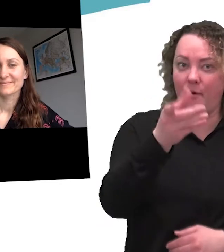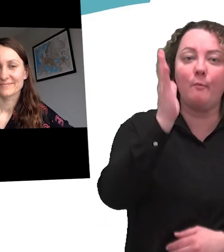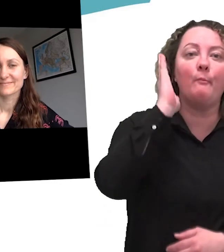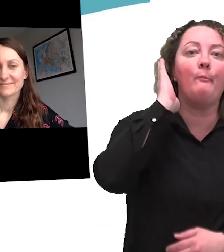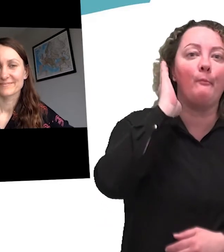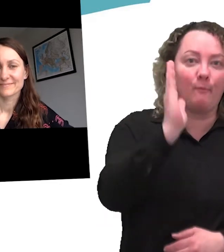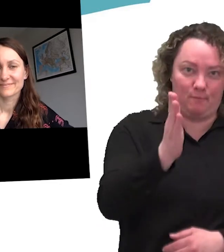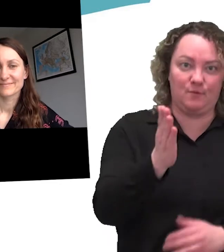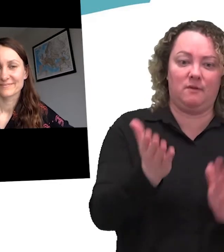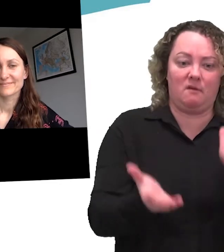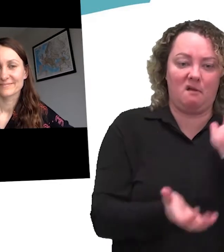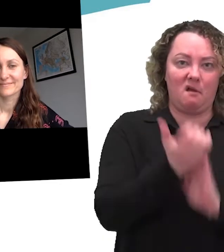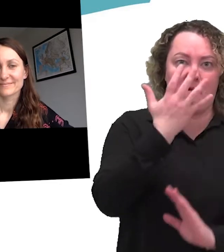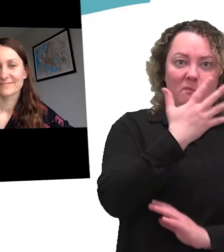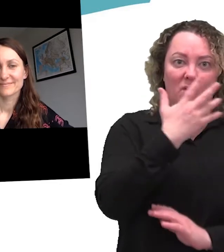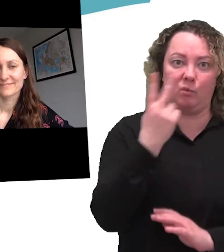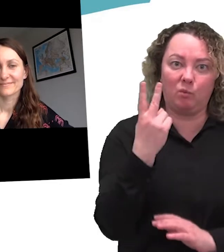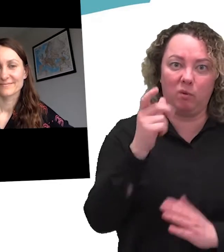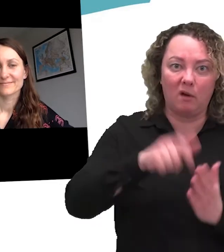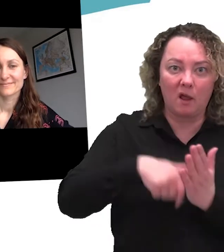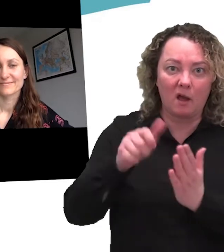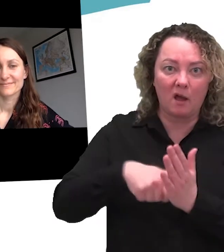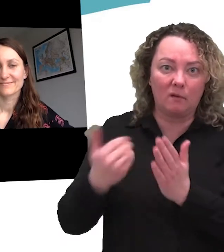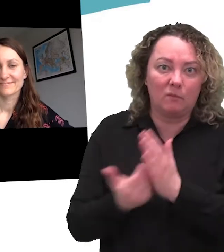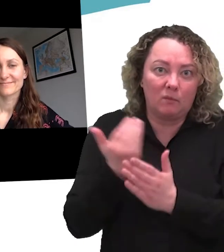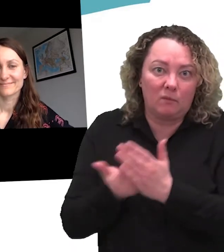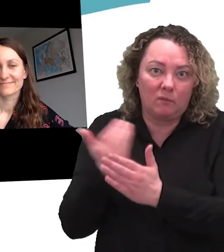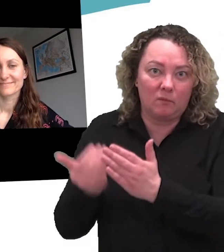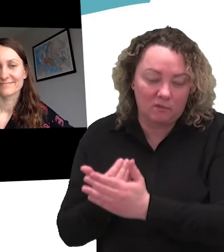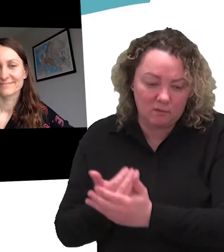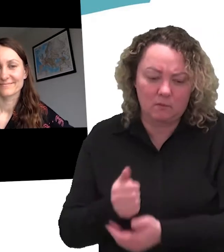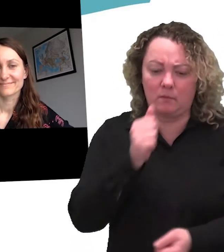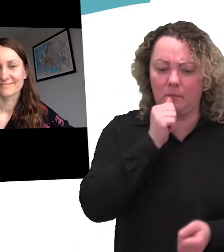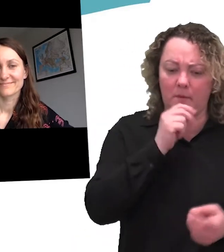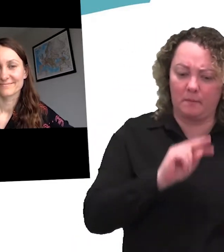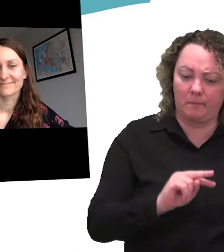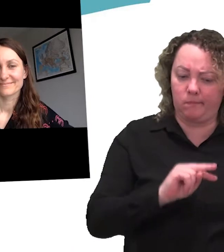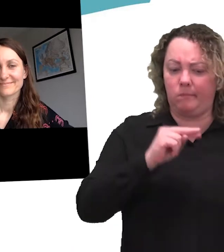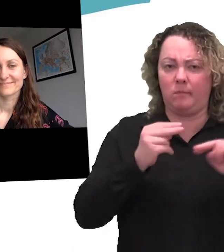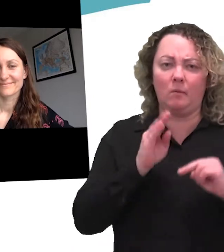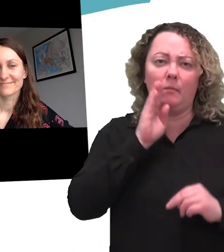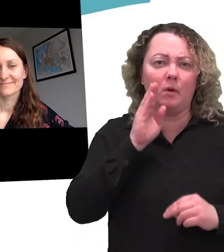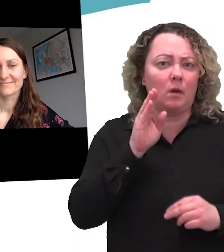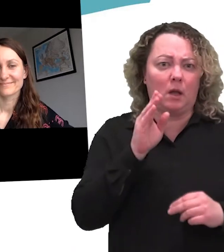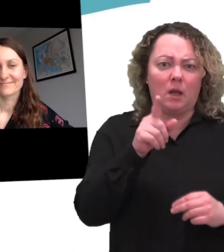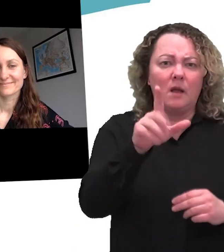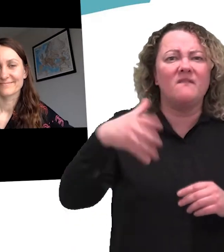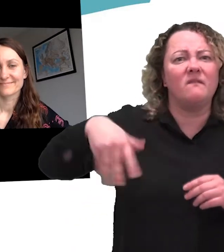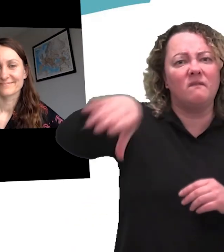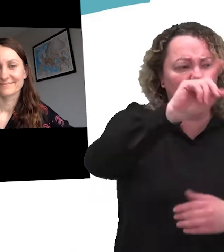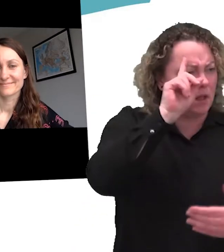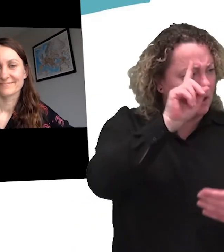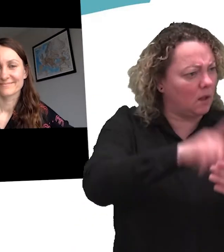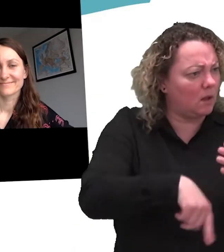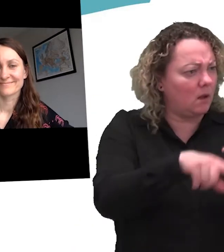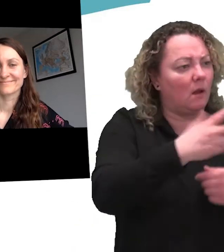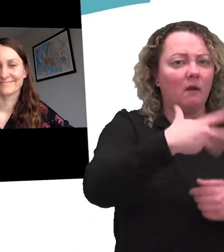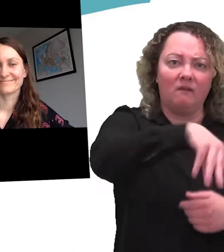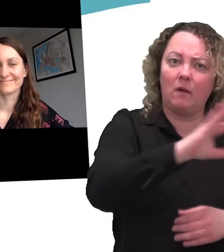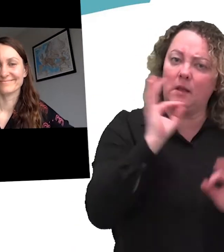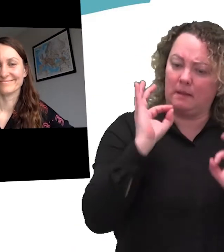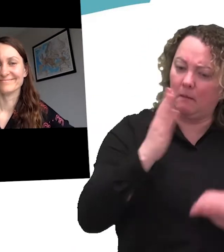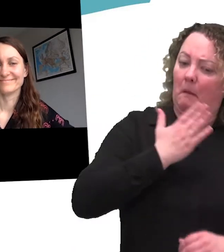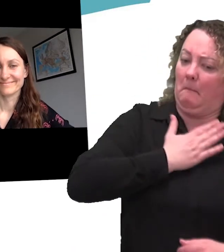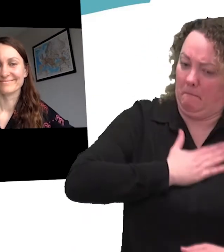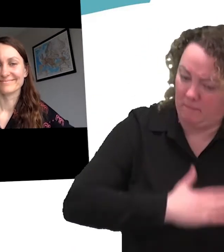pusė iš jų, nes nereikia turėti lūkesčio, kad visi patiks, nes tas lūkestis negerai, galbūt pirmas, kurį gaminsim visai ir nepatiks,